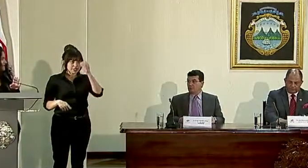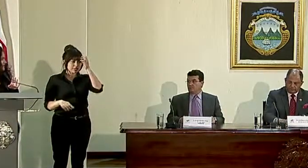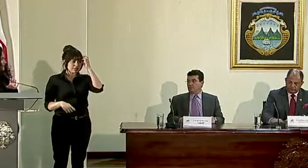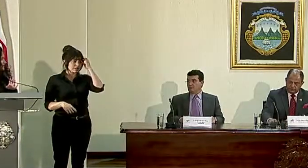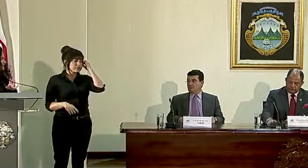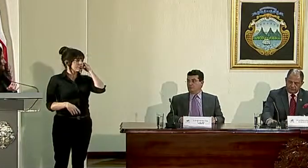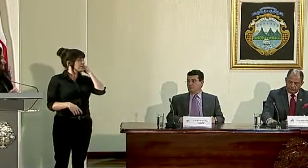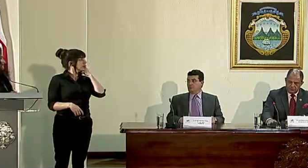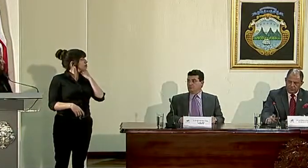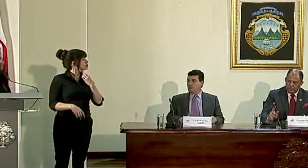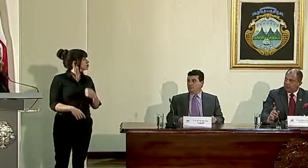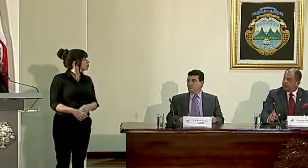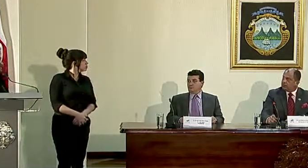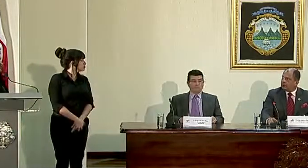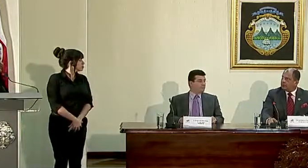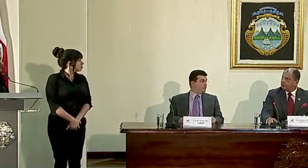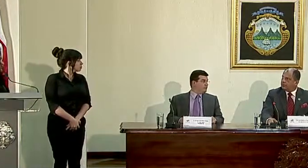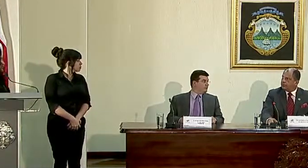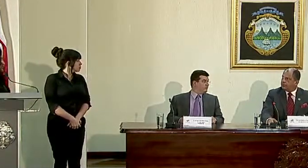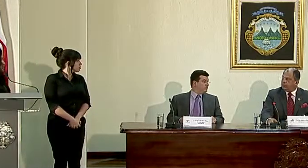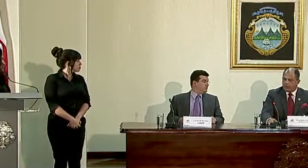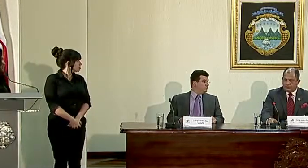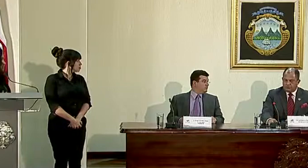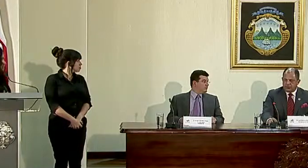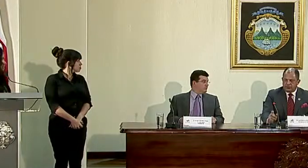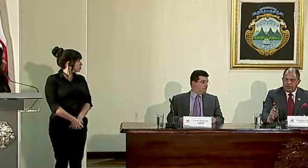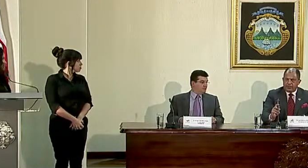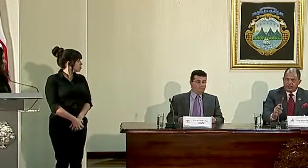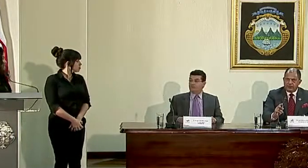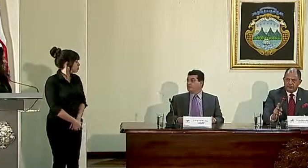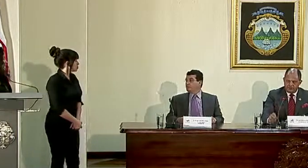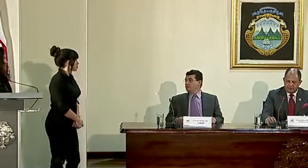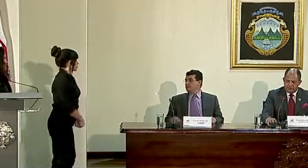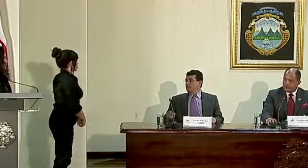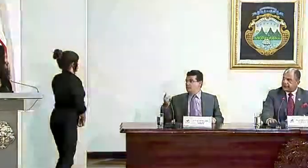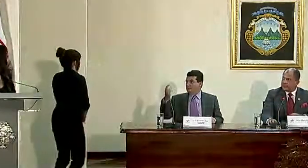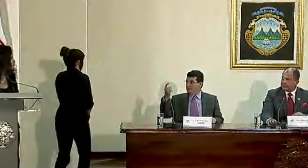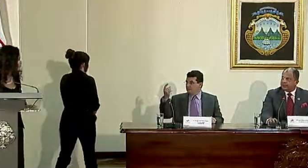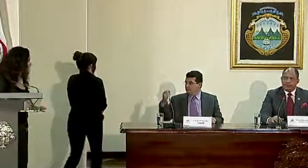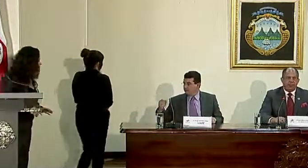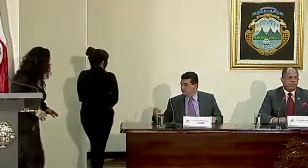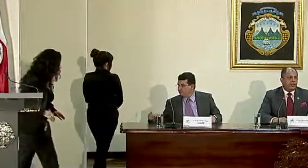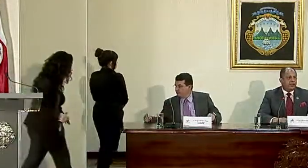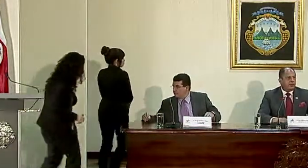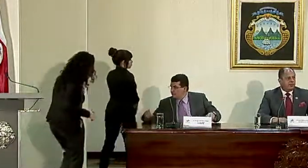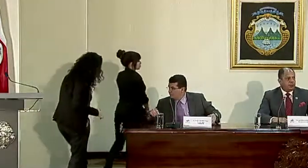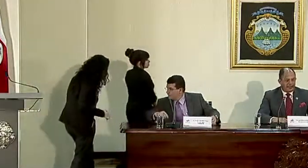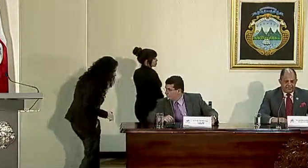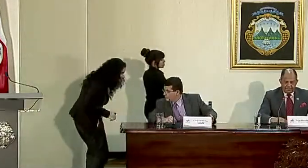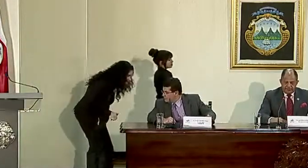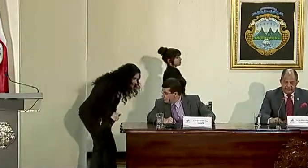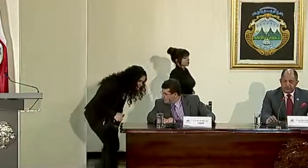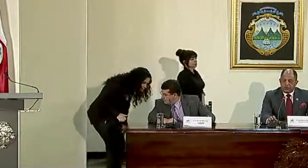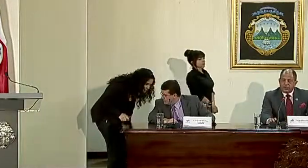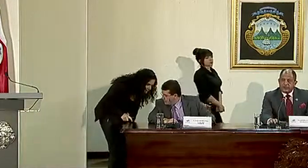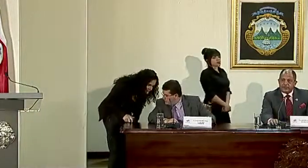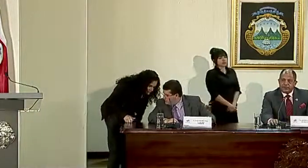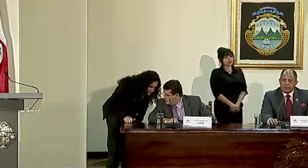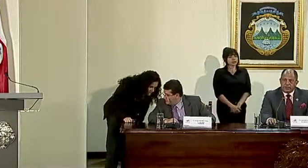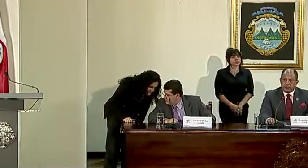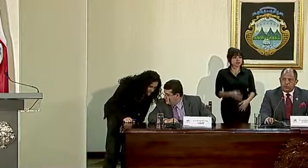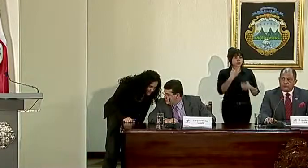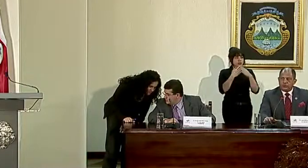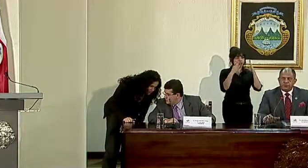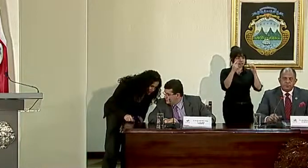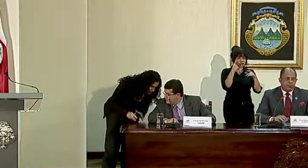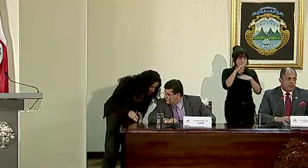Presidente. Si gusta hacerlo desde aquí o… No, está bien aquí. Muchas gracias. Muy buenas tardes para todas y